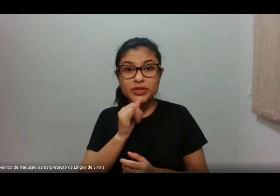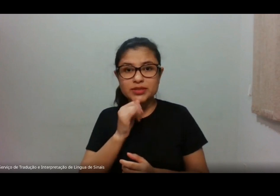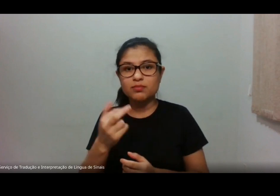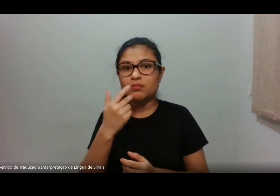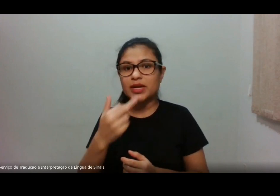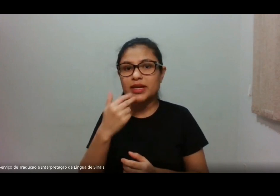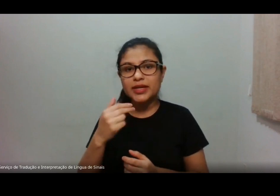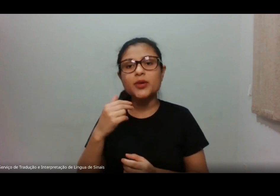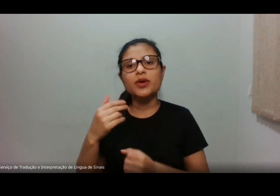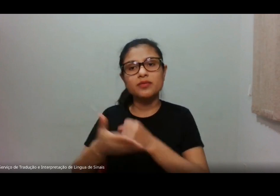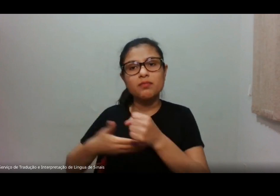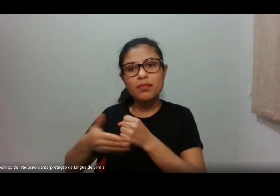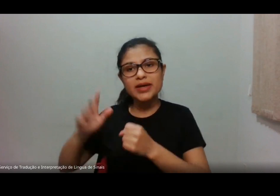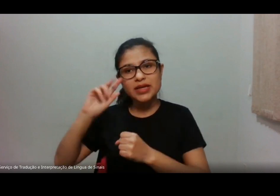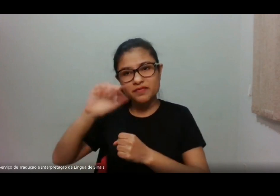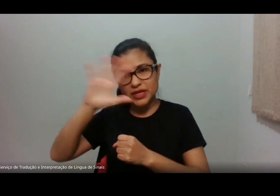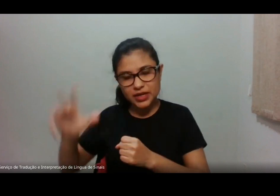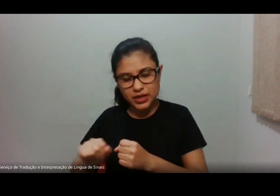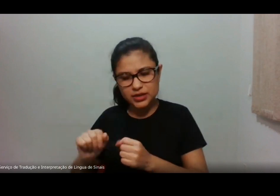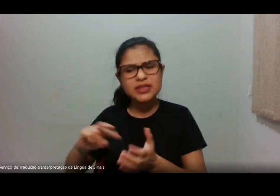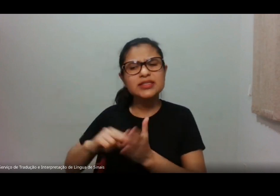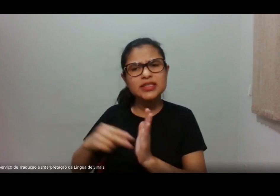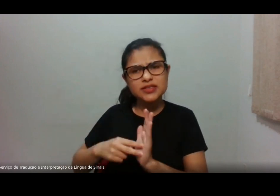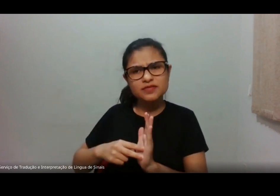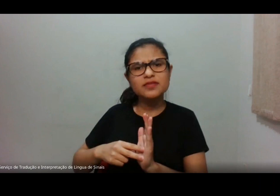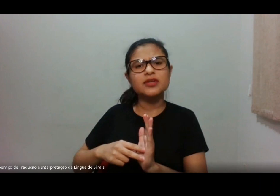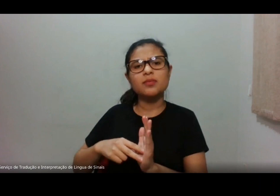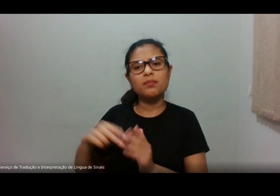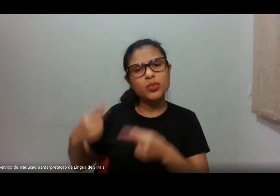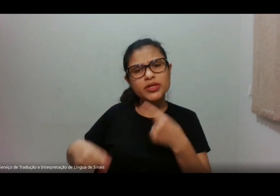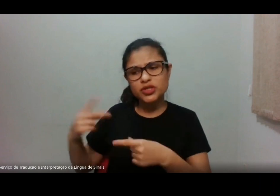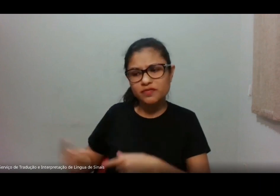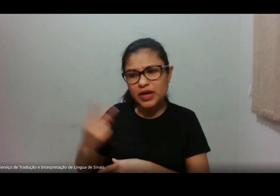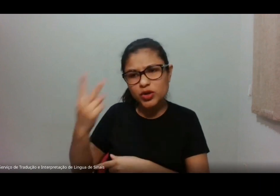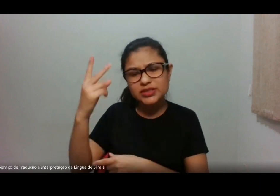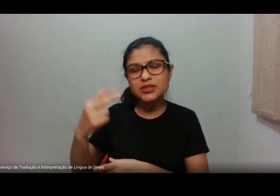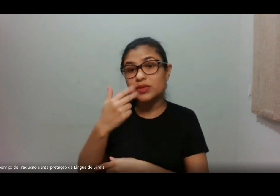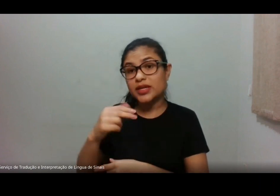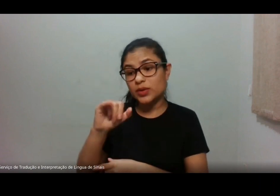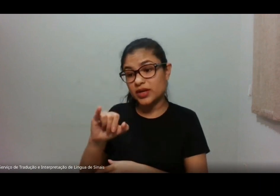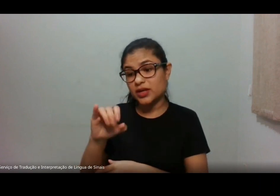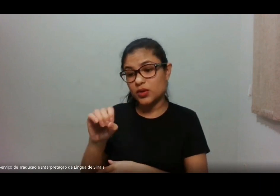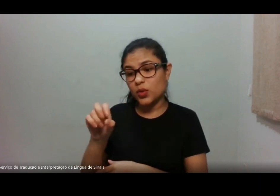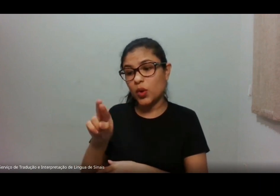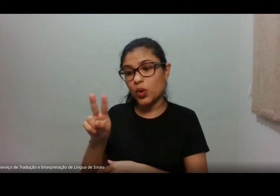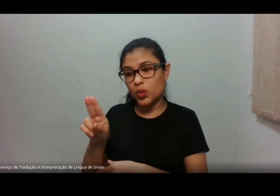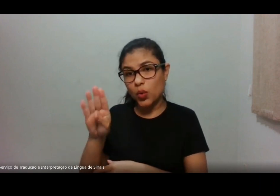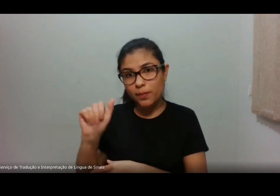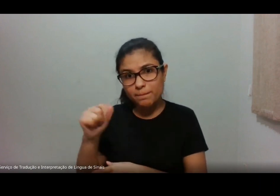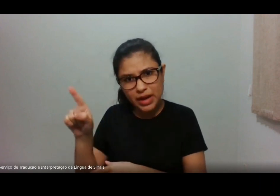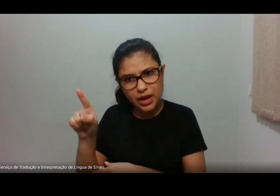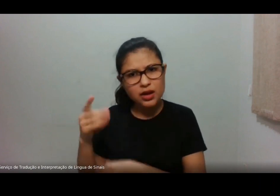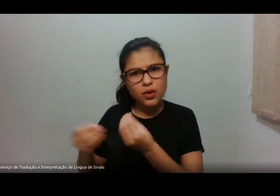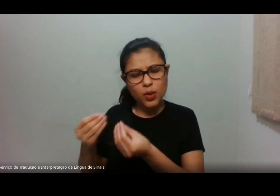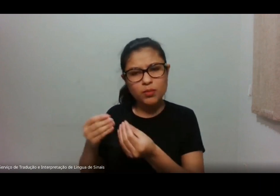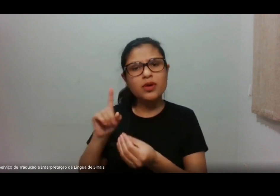uma política de valorização dessas línguas? O que seria uma política de valorização do iorubá? Uma política de segurança